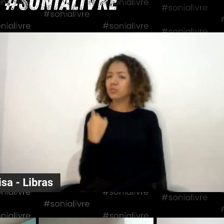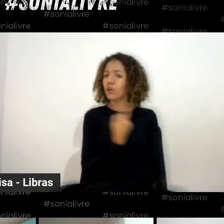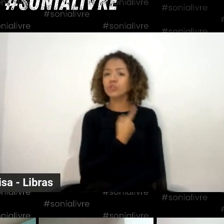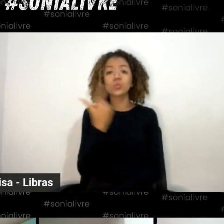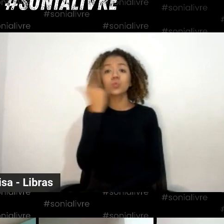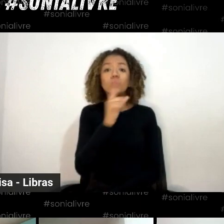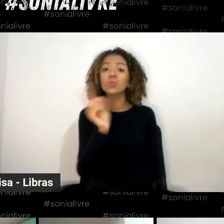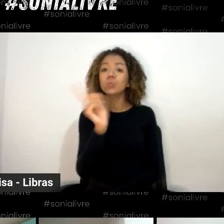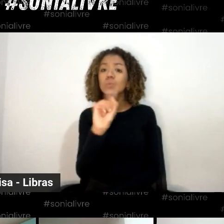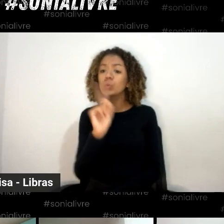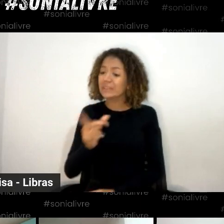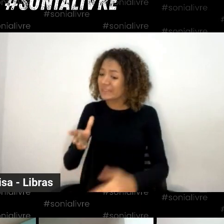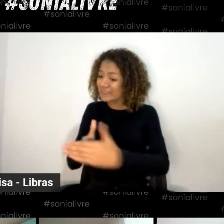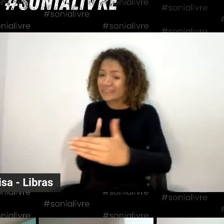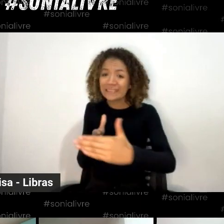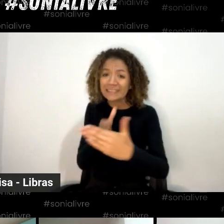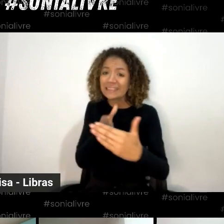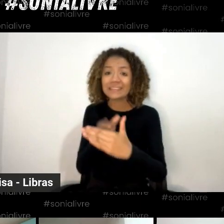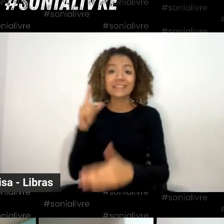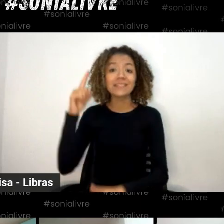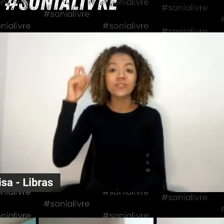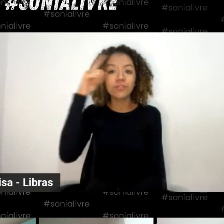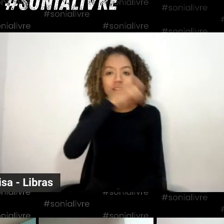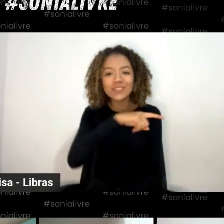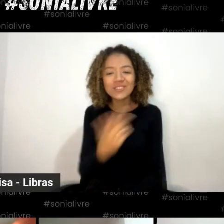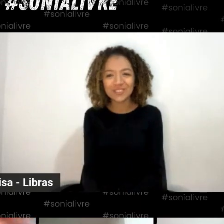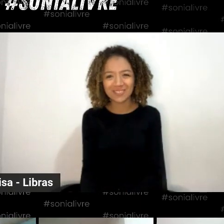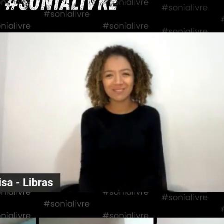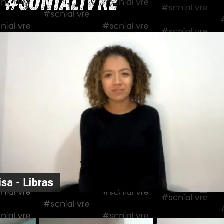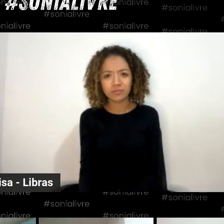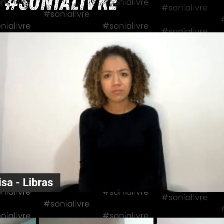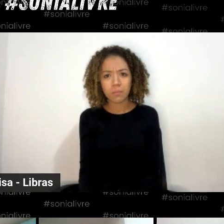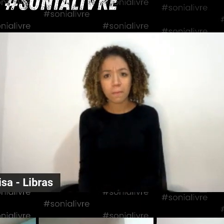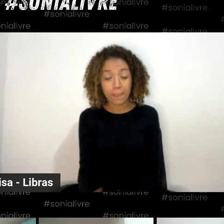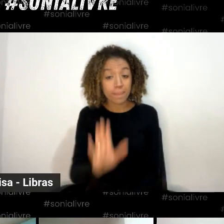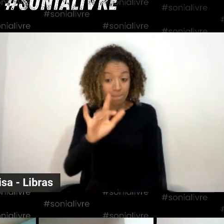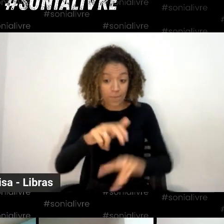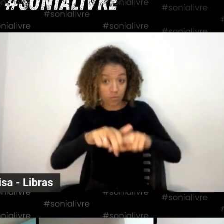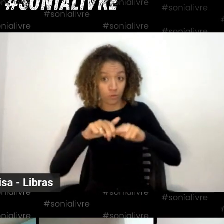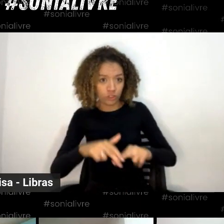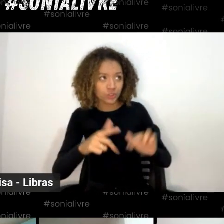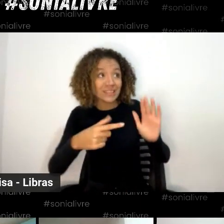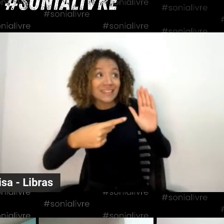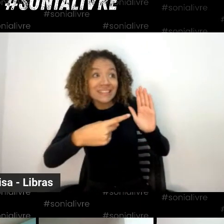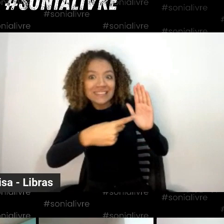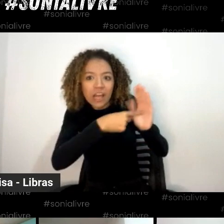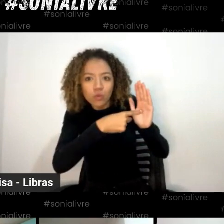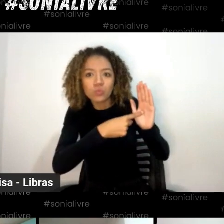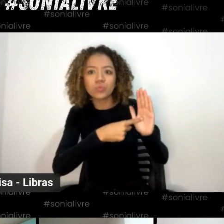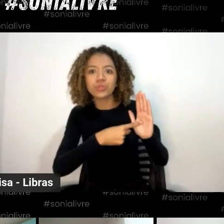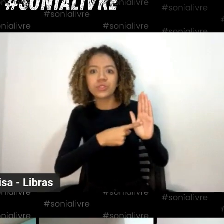condições. Então, aí começa essas denúncias, começa a